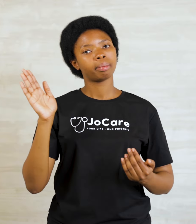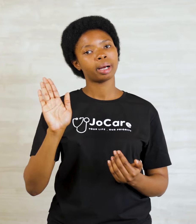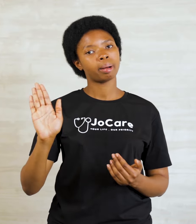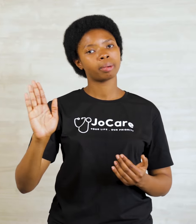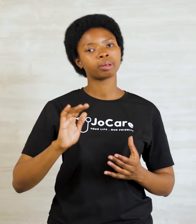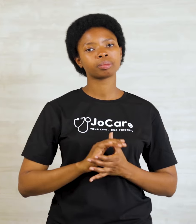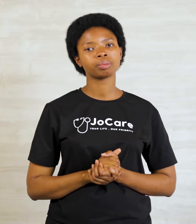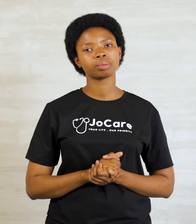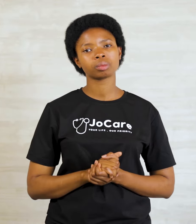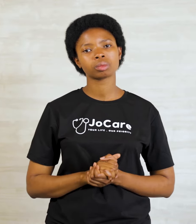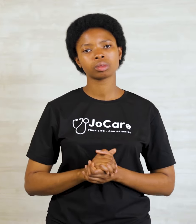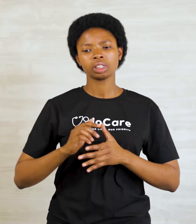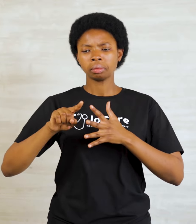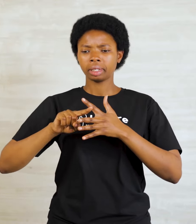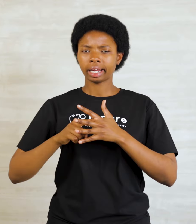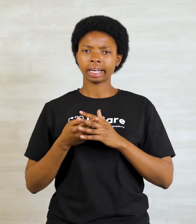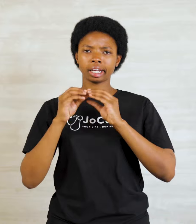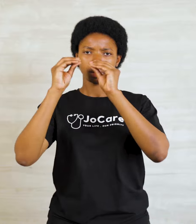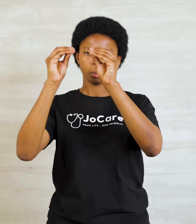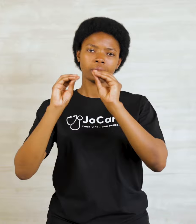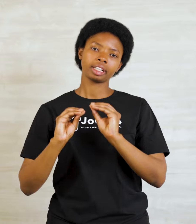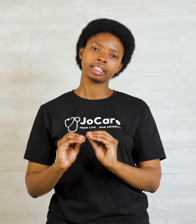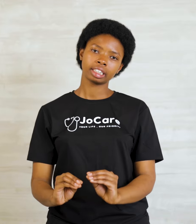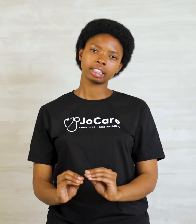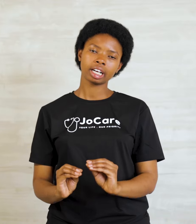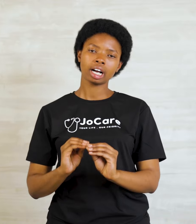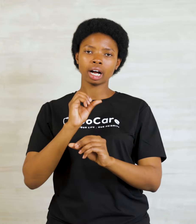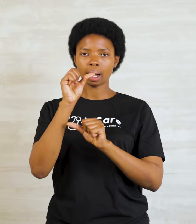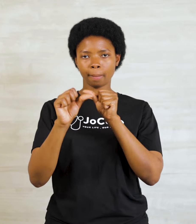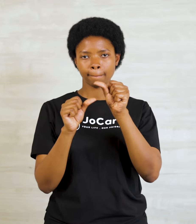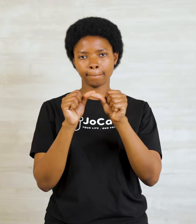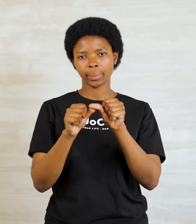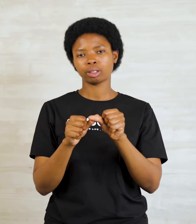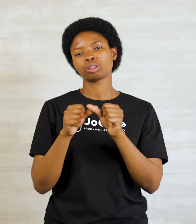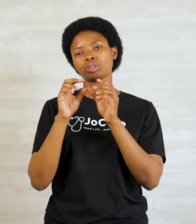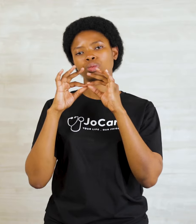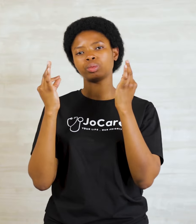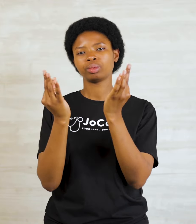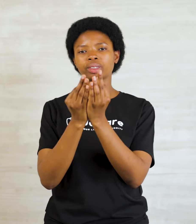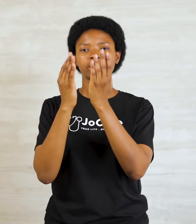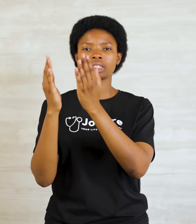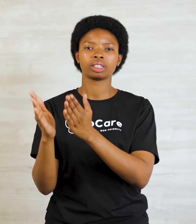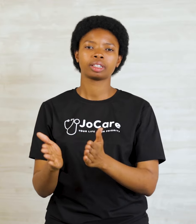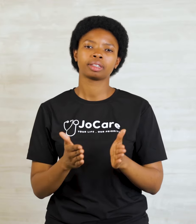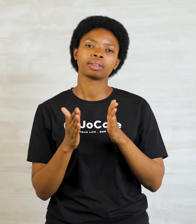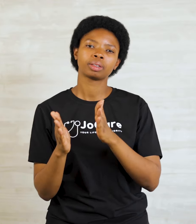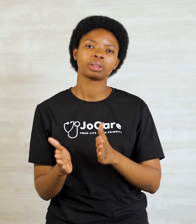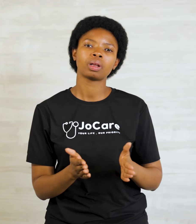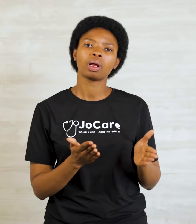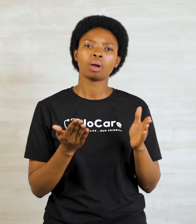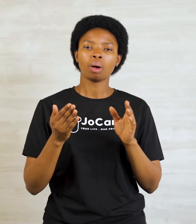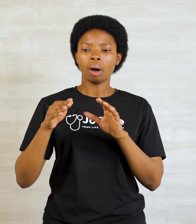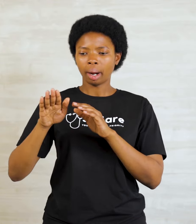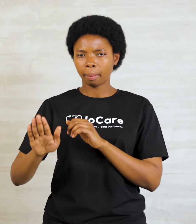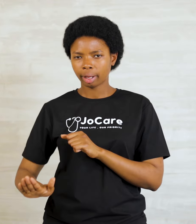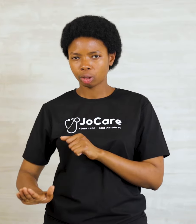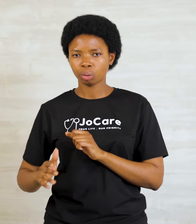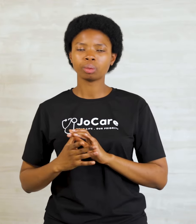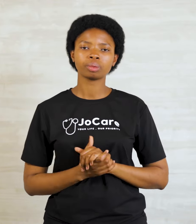babo batangira kubigisha ku bigendanye no kuboneza urubyaro bakiri bato yego